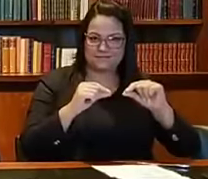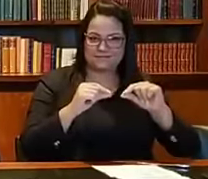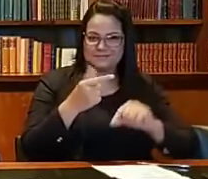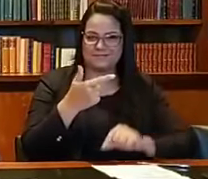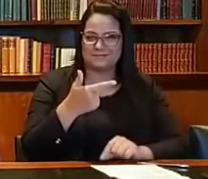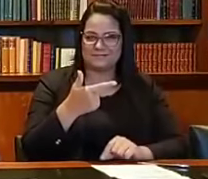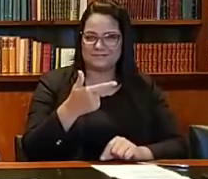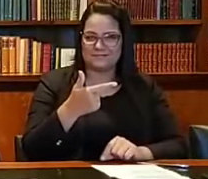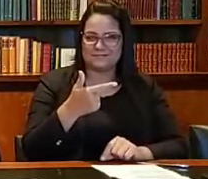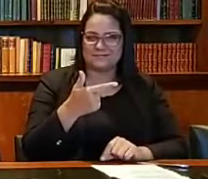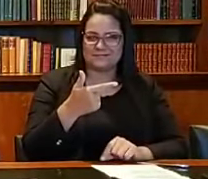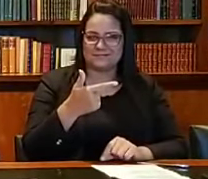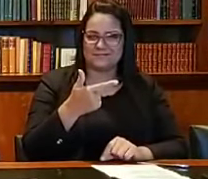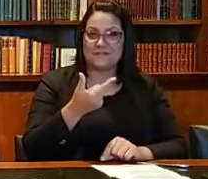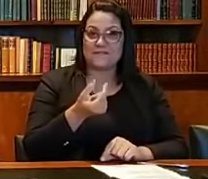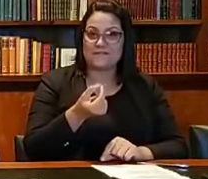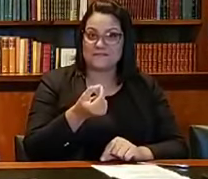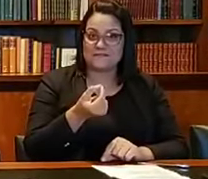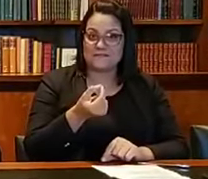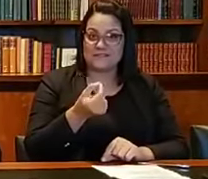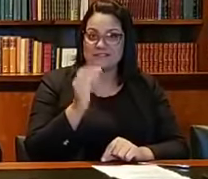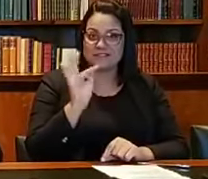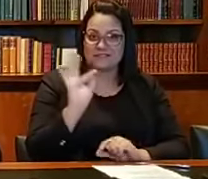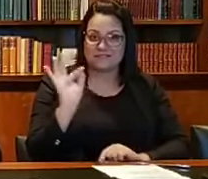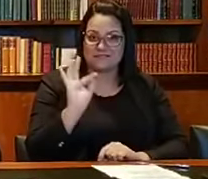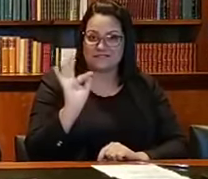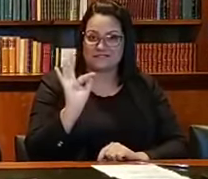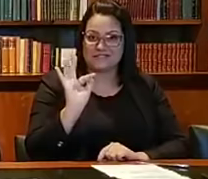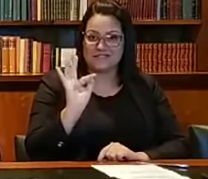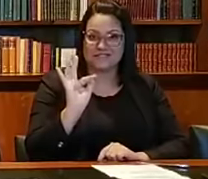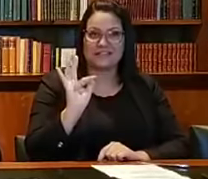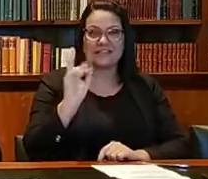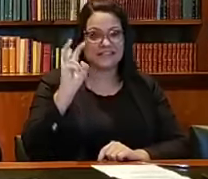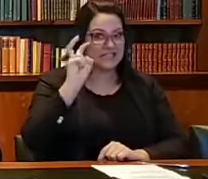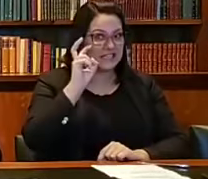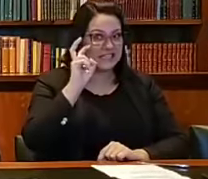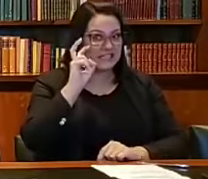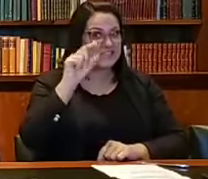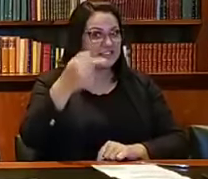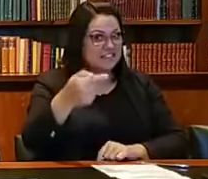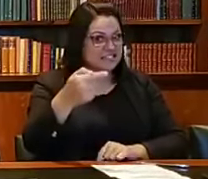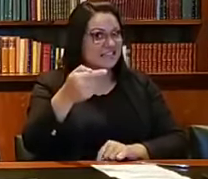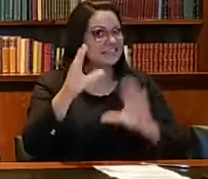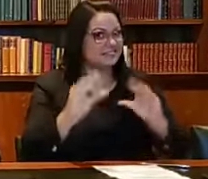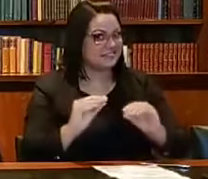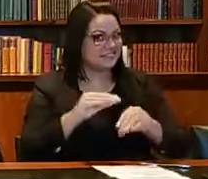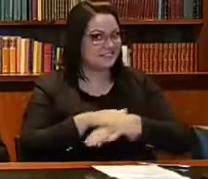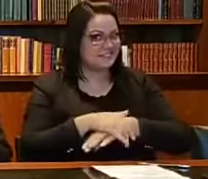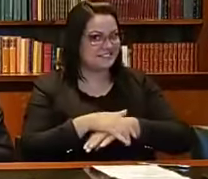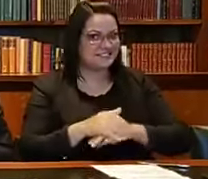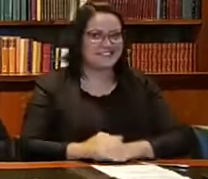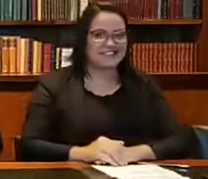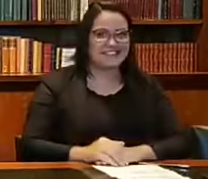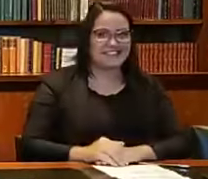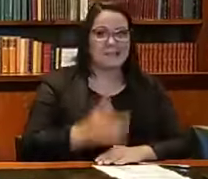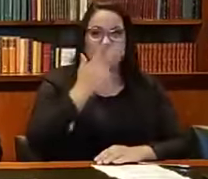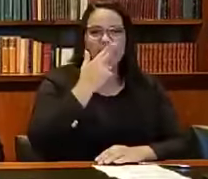20 de fevereiro. 19 horas. Quinta-feira, 19 horas. A voz do Brasil,